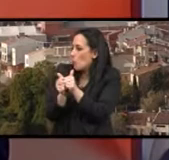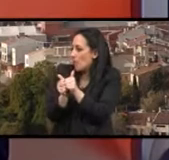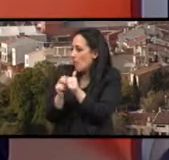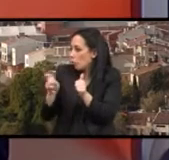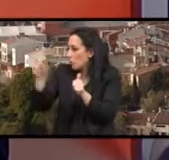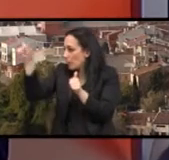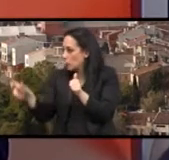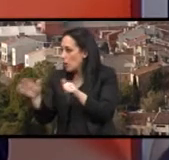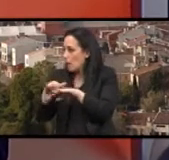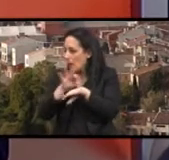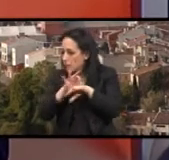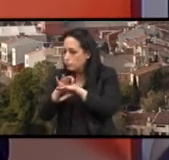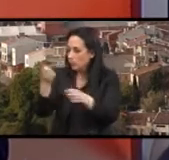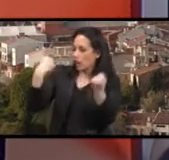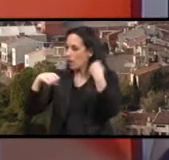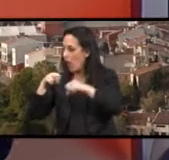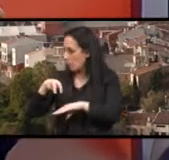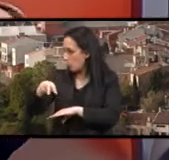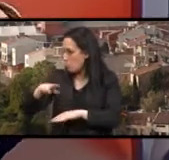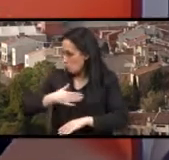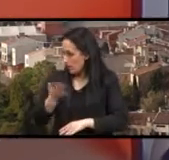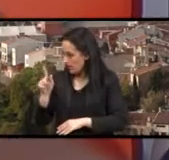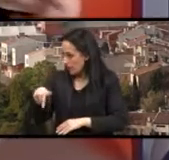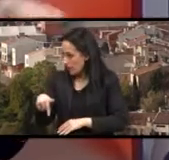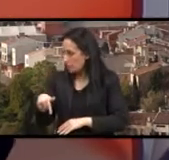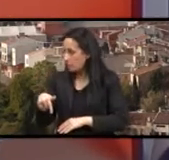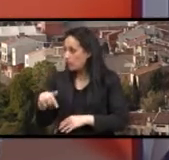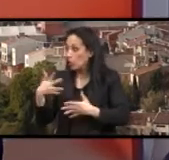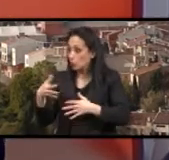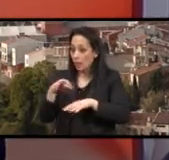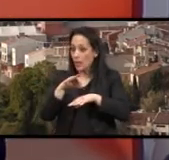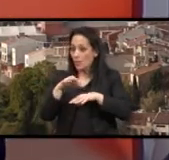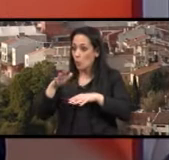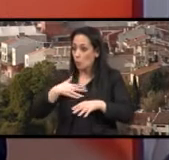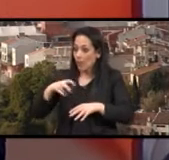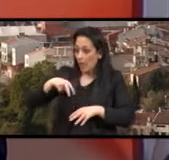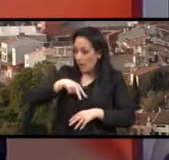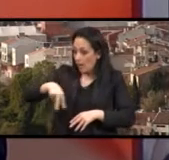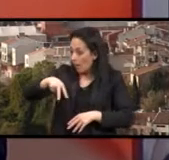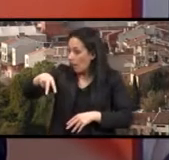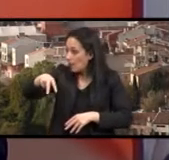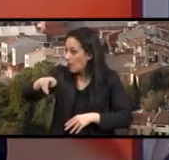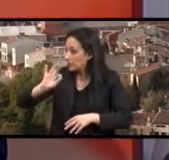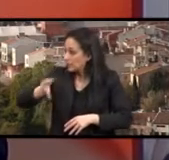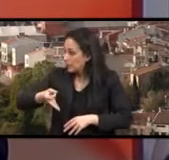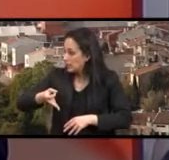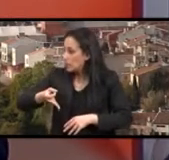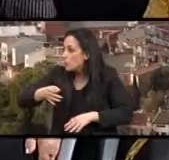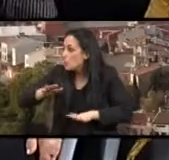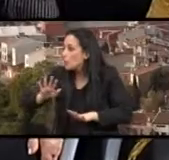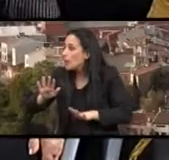per poder-se desplaçar. Però bueno, llavors dintre d'aquest poder-se desplaçar, bueno, clar, et pots